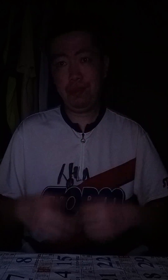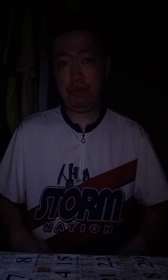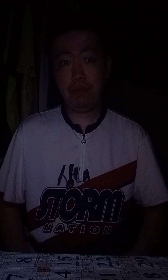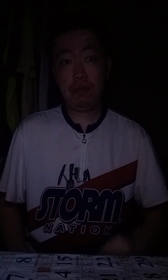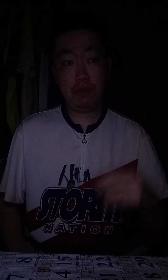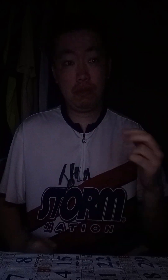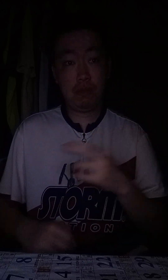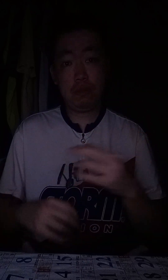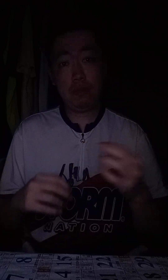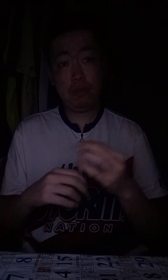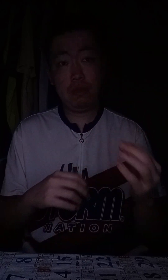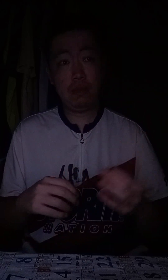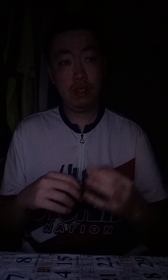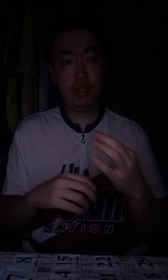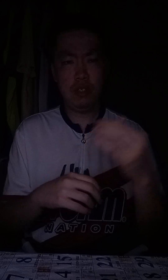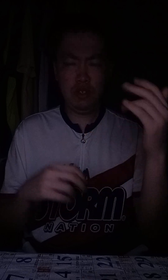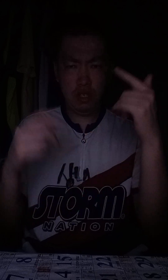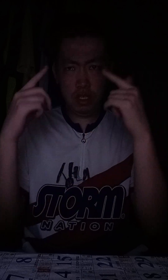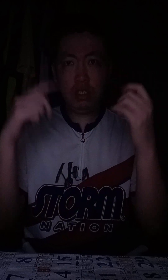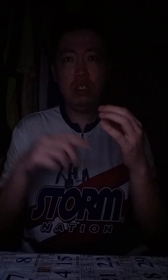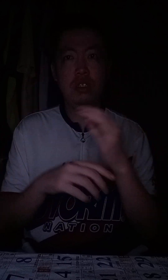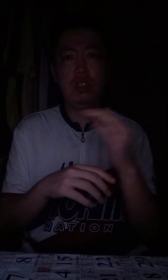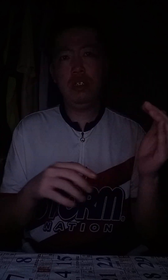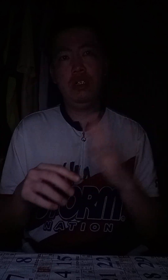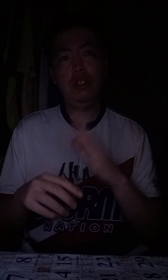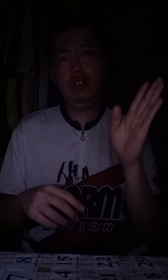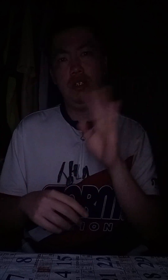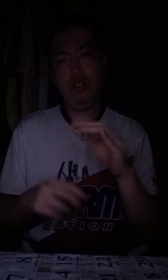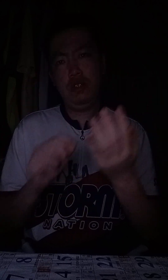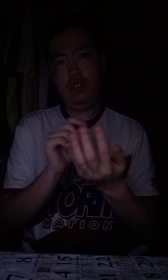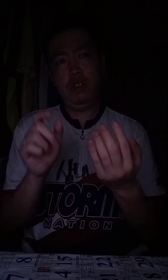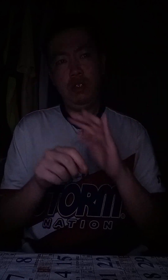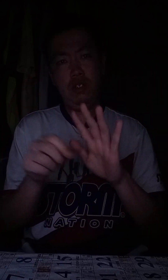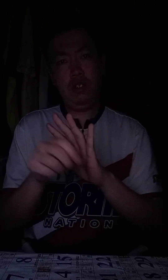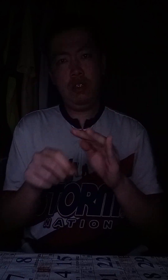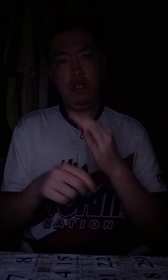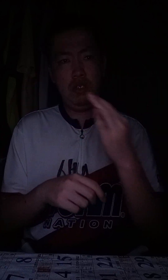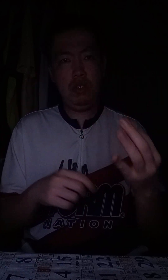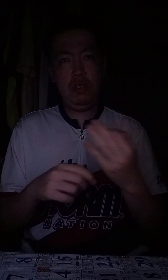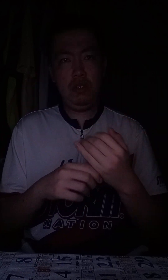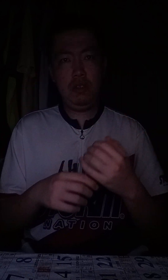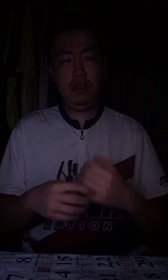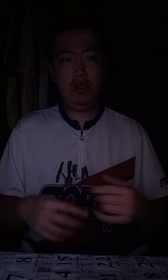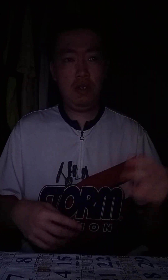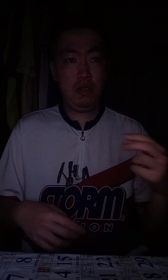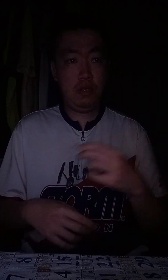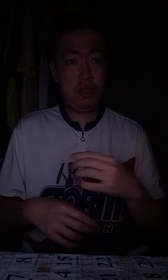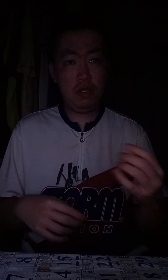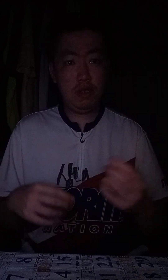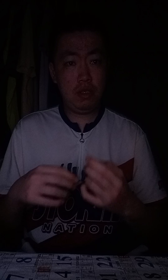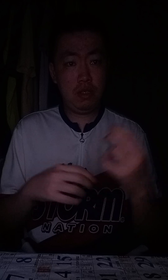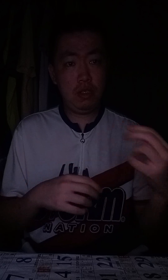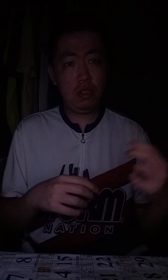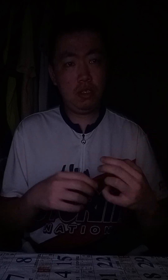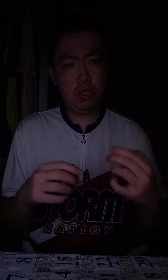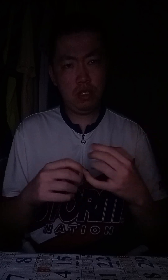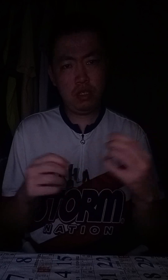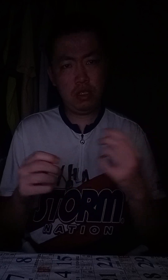가족들에게 미안하다며 울지 말라고 적었습니다. 사랑한다고도 했습니다. 겁이 많았던 아이거든요. 그렇게 선택할 수밖에